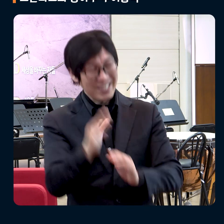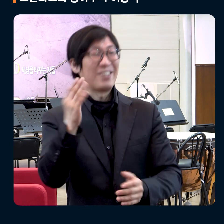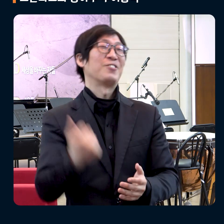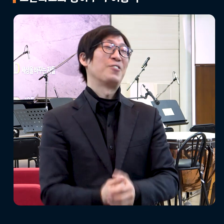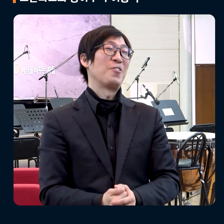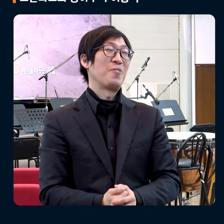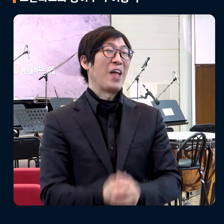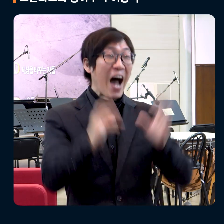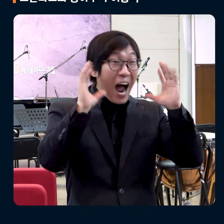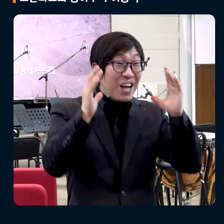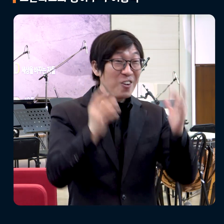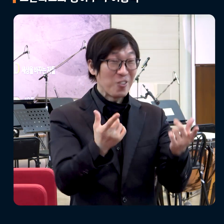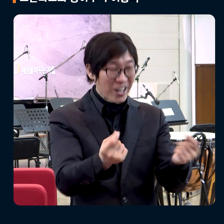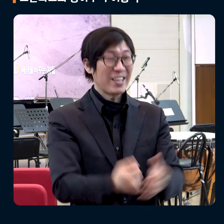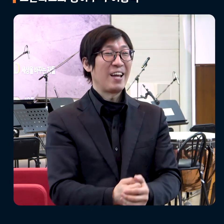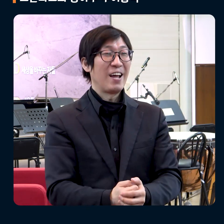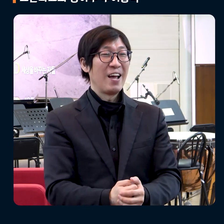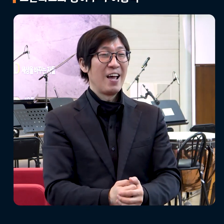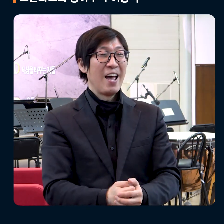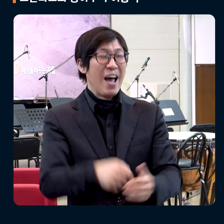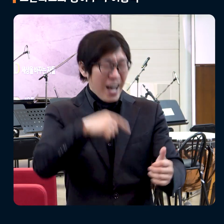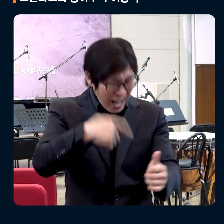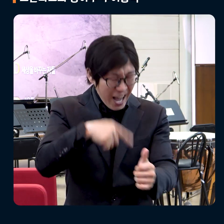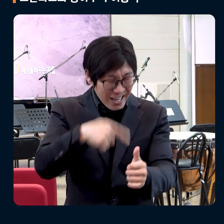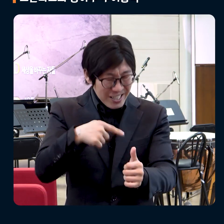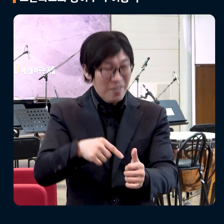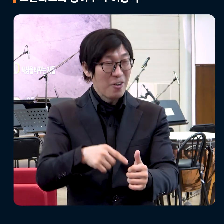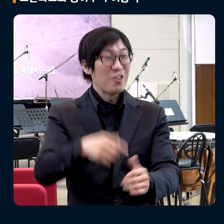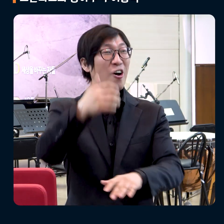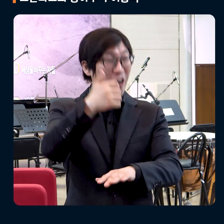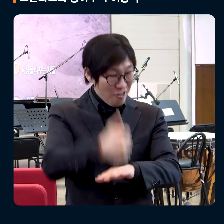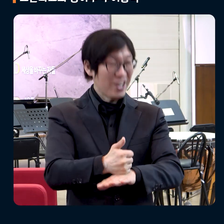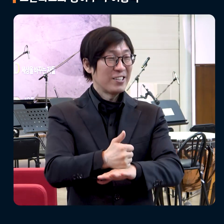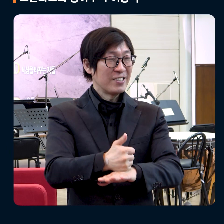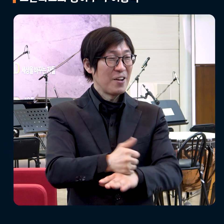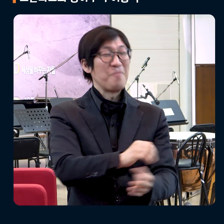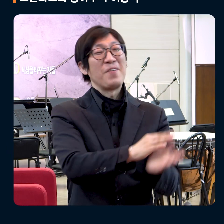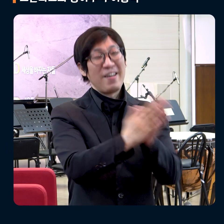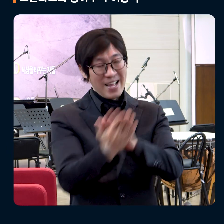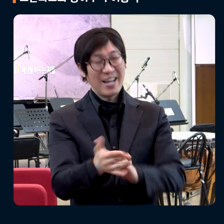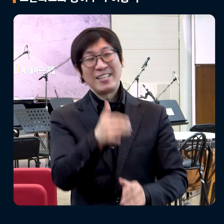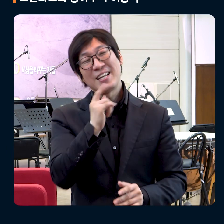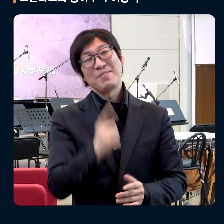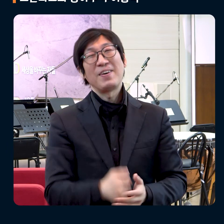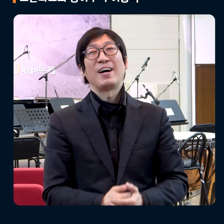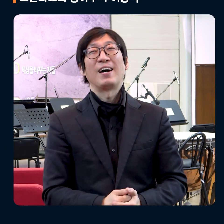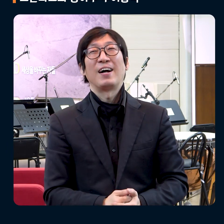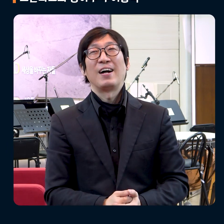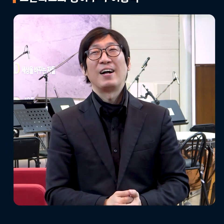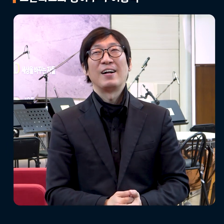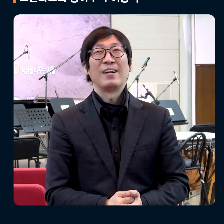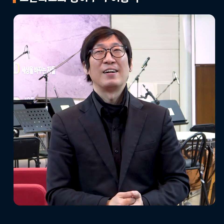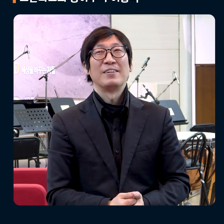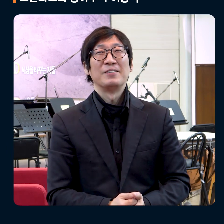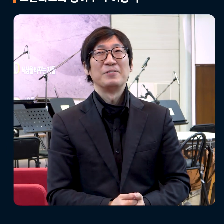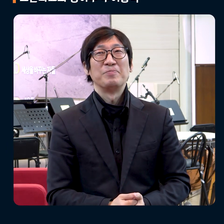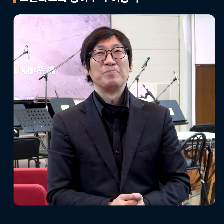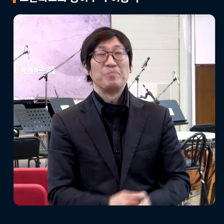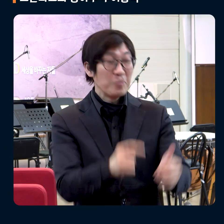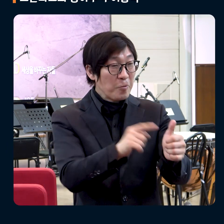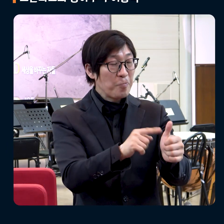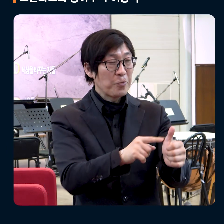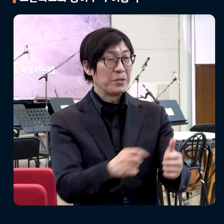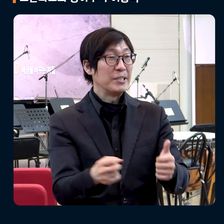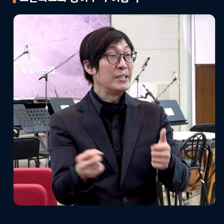아이들에게, 우리 순원들에게 우리 교회 싹이 날 줄 믿습니다. 할렐루야. 여러분, 그런 겁니다. 그런데요,